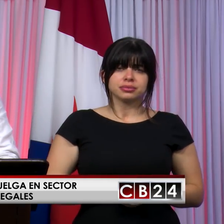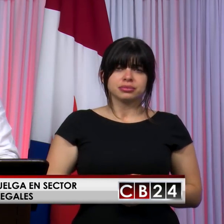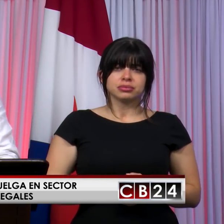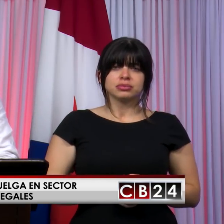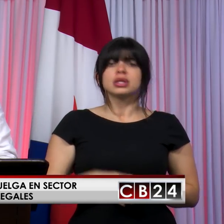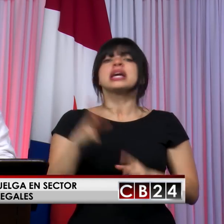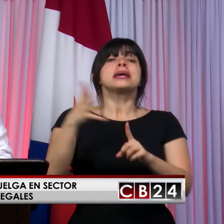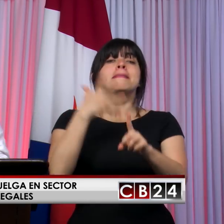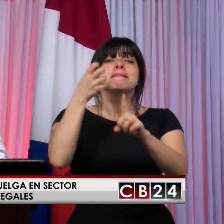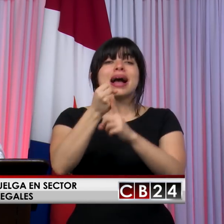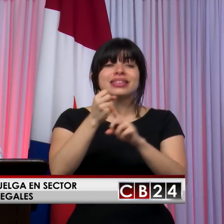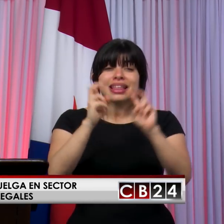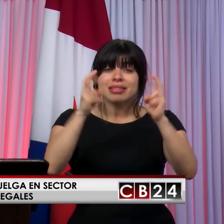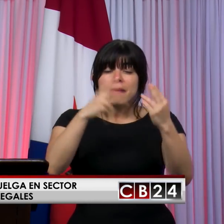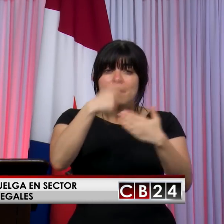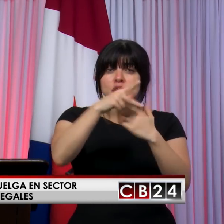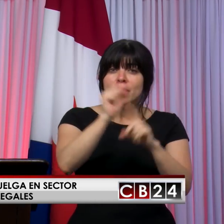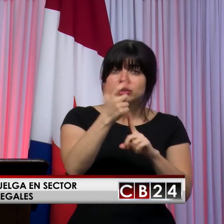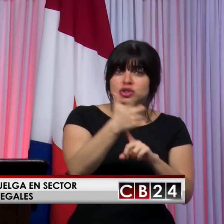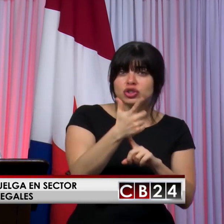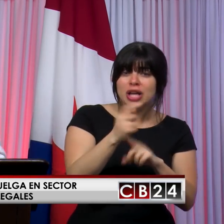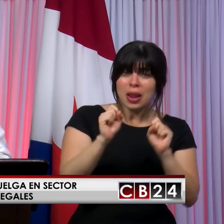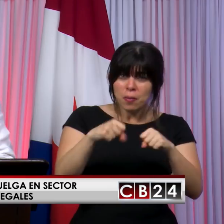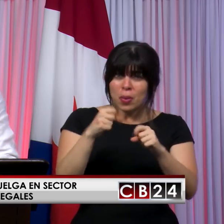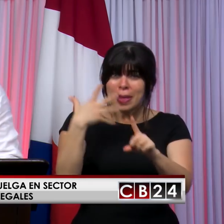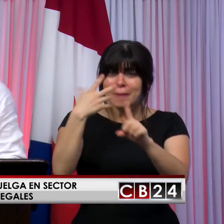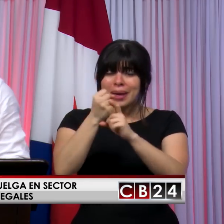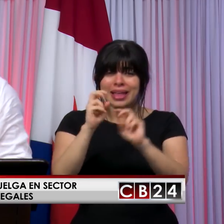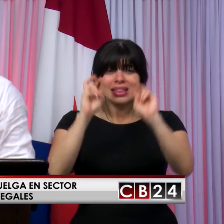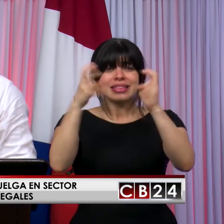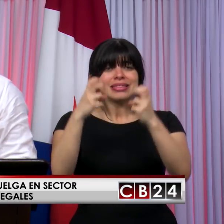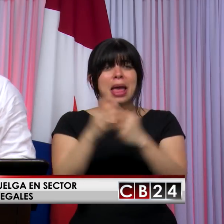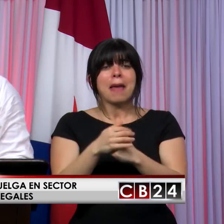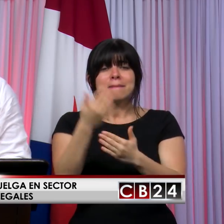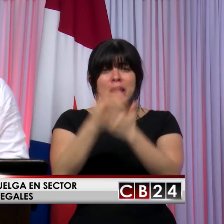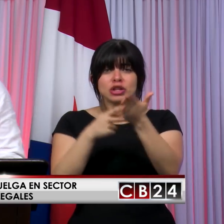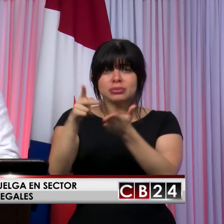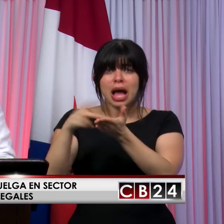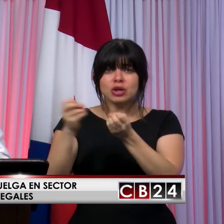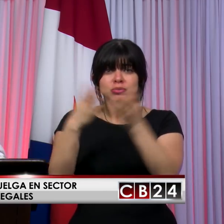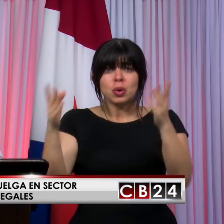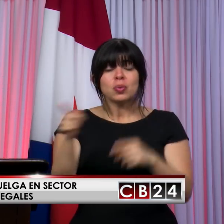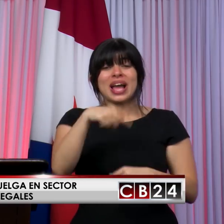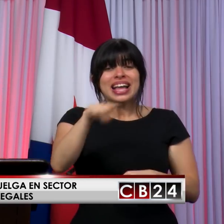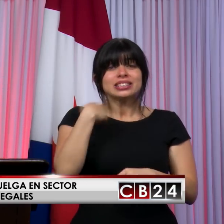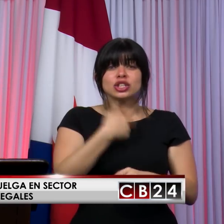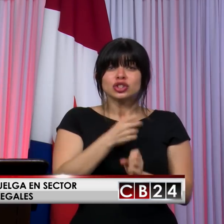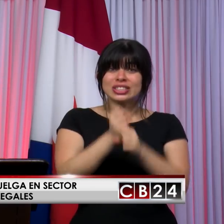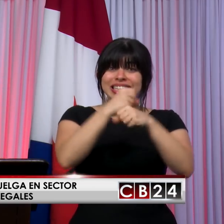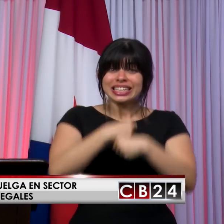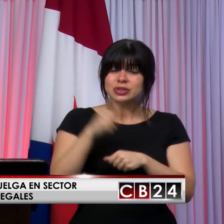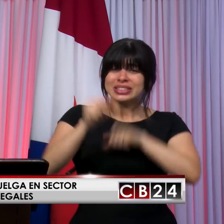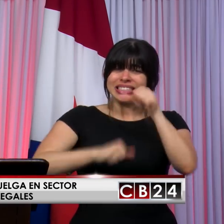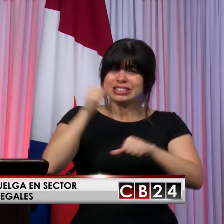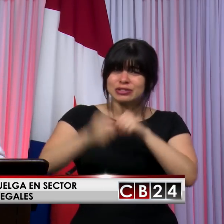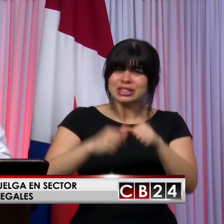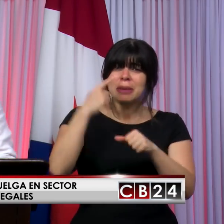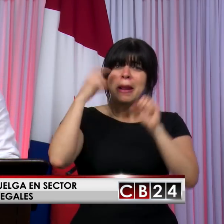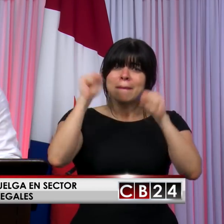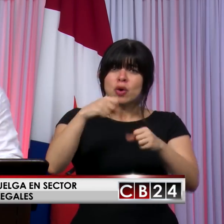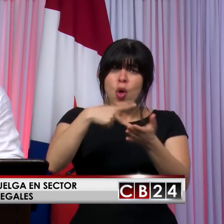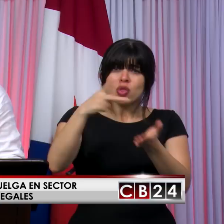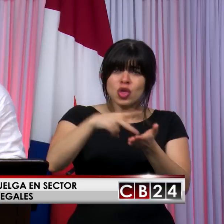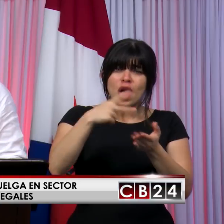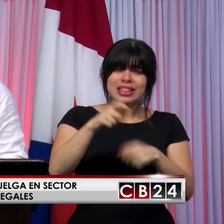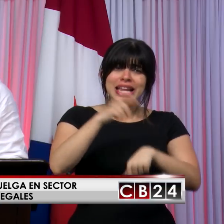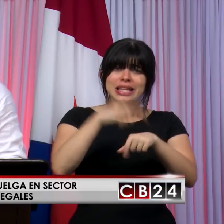Lo que impactará en materia de programas sociales, lo que impactará en materia de la planilla pública, esa que hicimos un esfuerzo para pagar